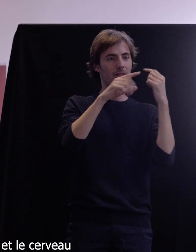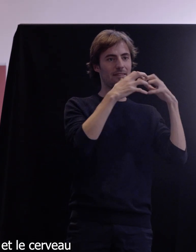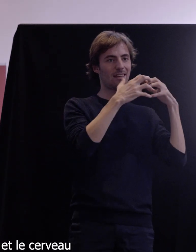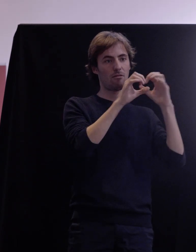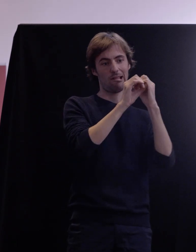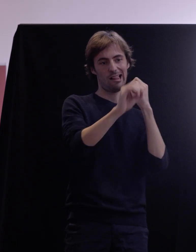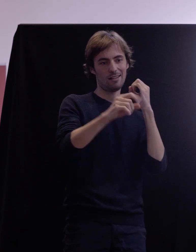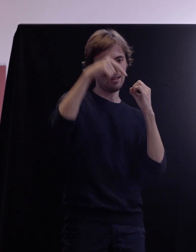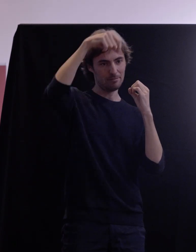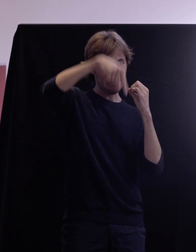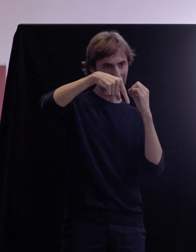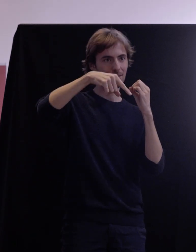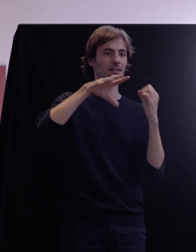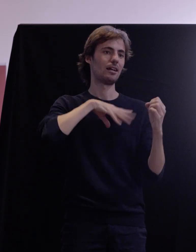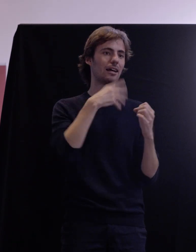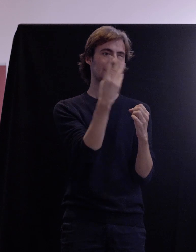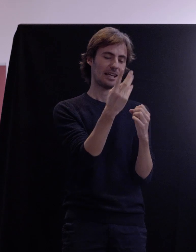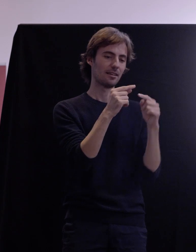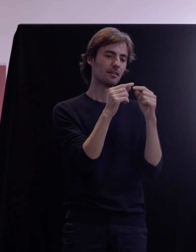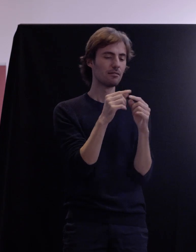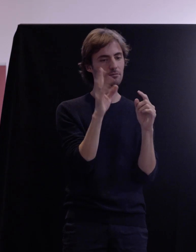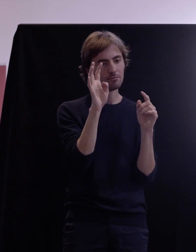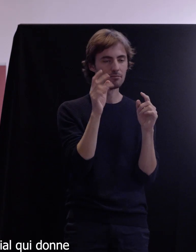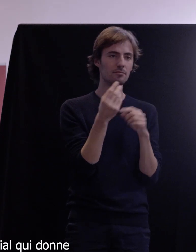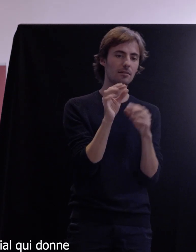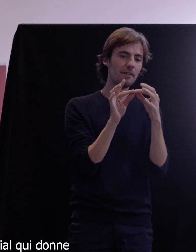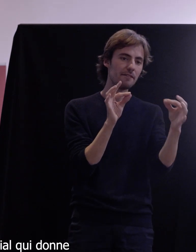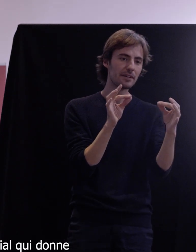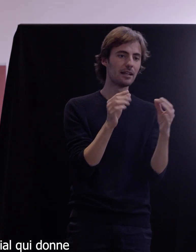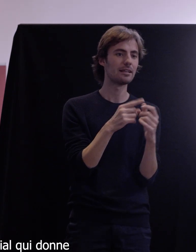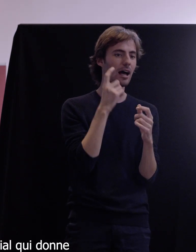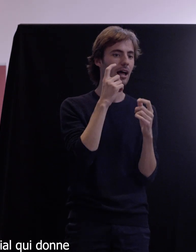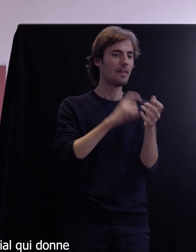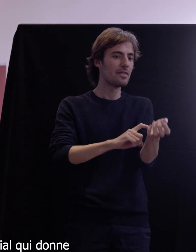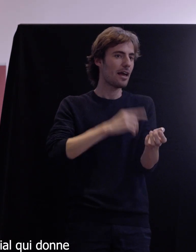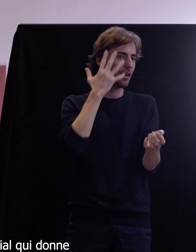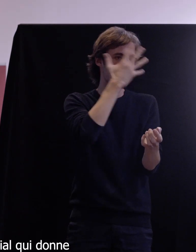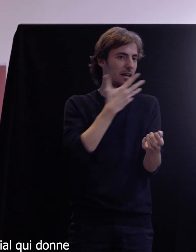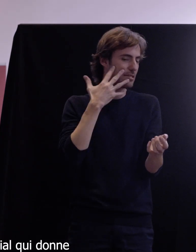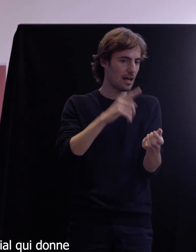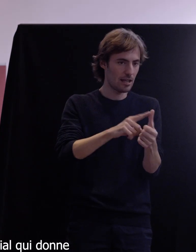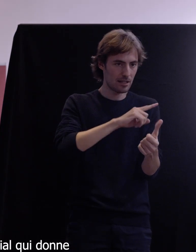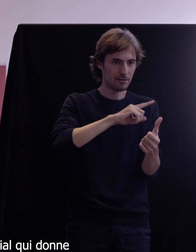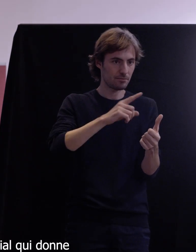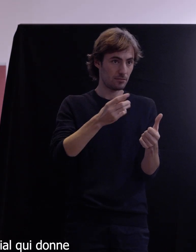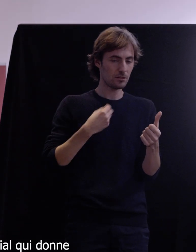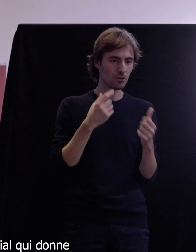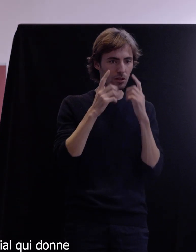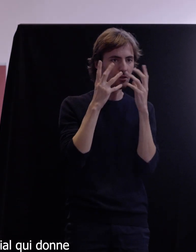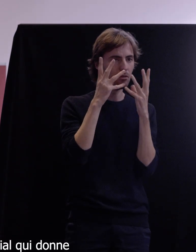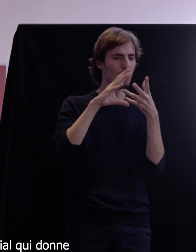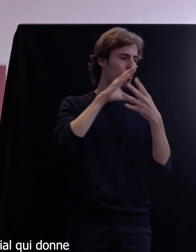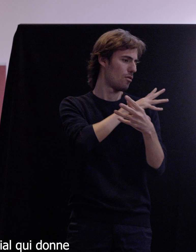gaine électrique, il y a 4 fils électriques, on peut dire. Il y a le nerf facial, qui donne la mobilité aux